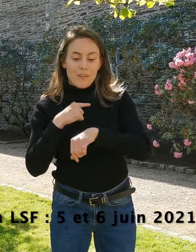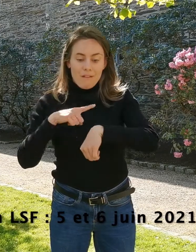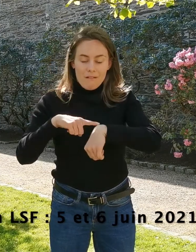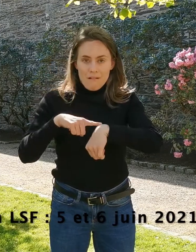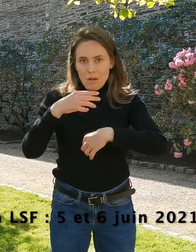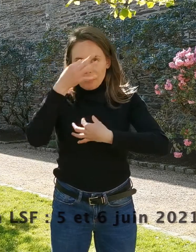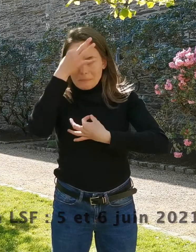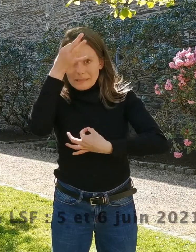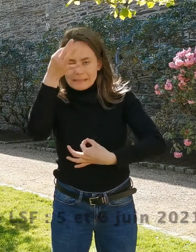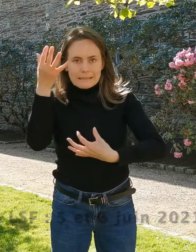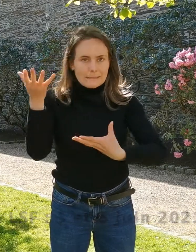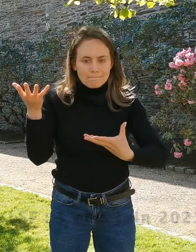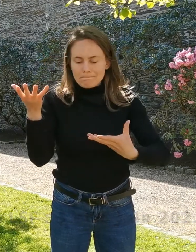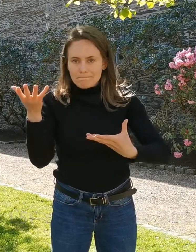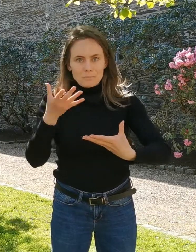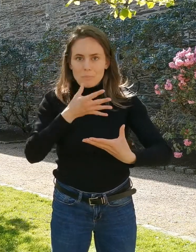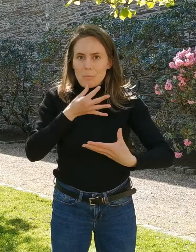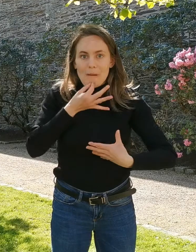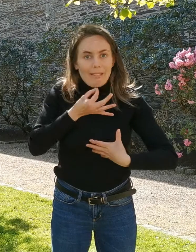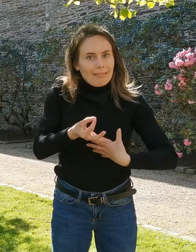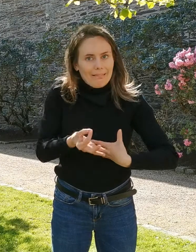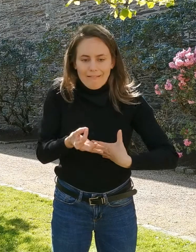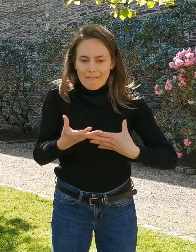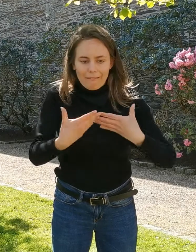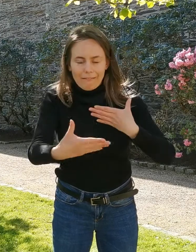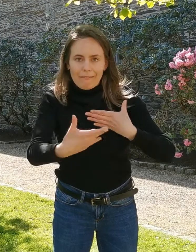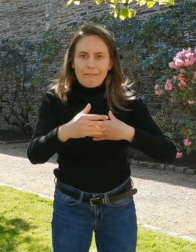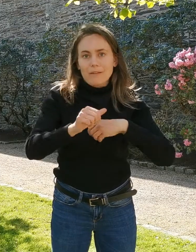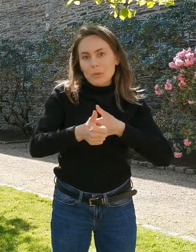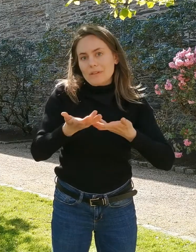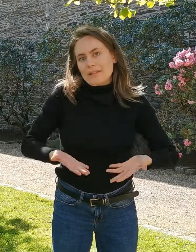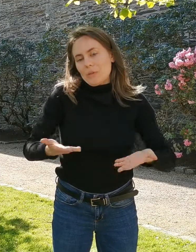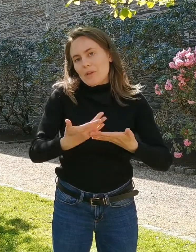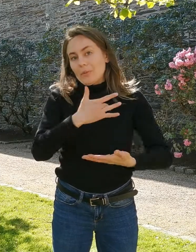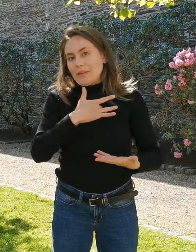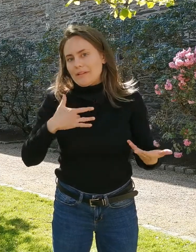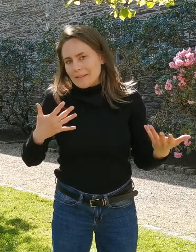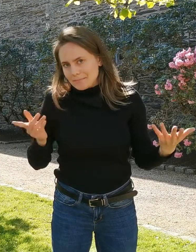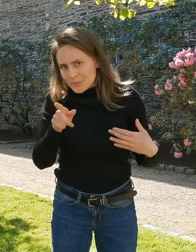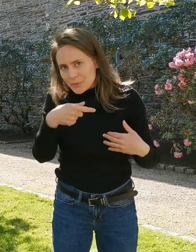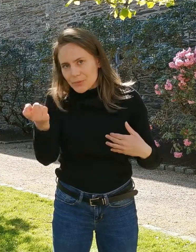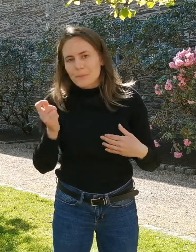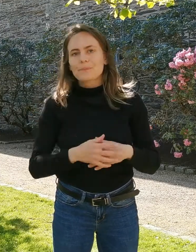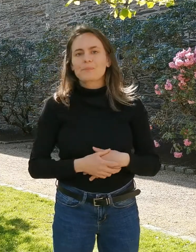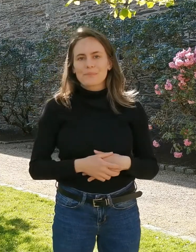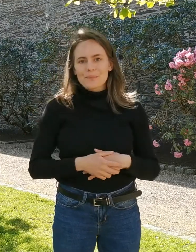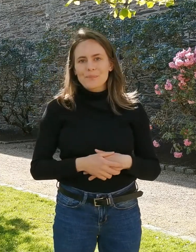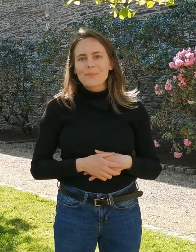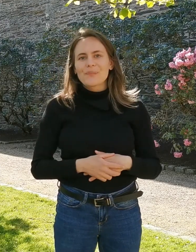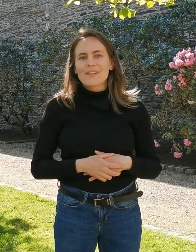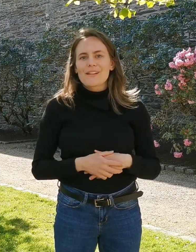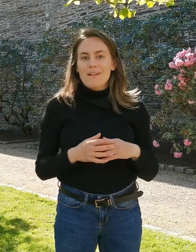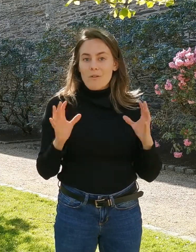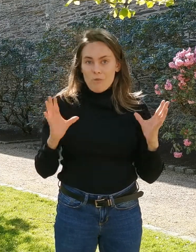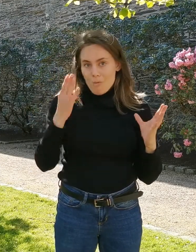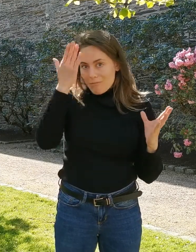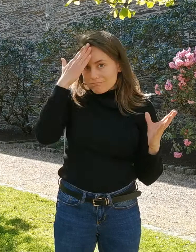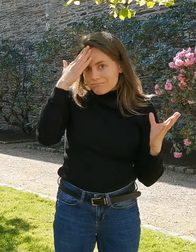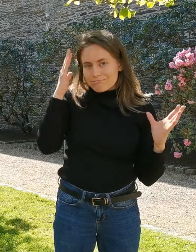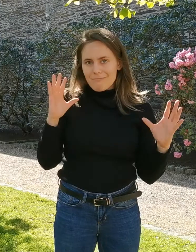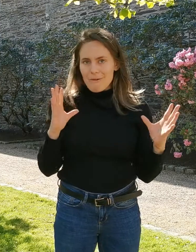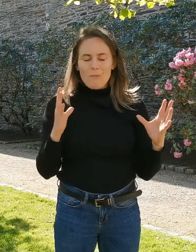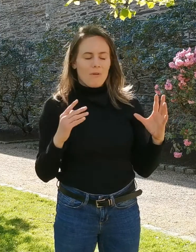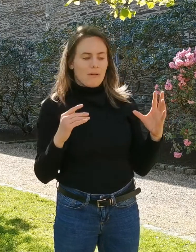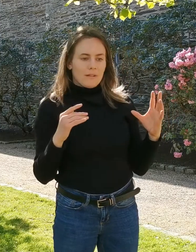nous permettent pas à ce jour d'en annoncer encore les horaires. Pour les connaître, rendez-vous sur le Facebook des